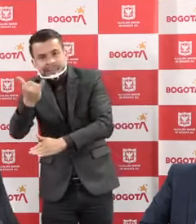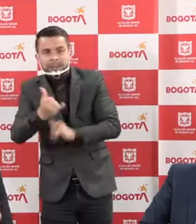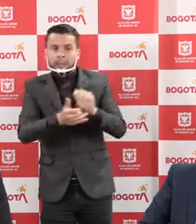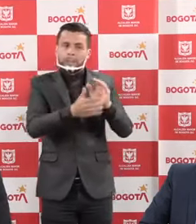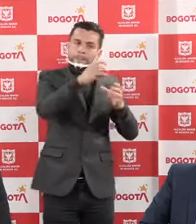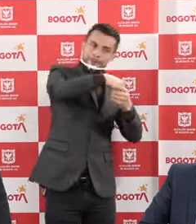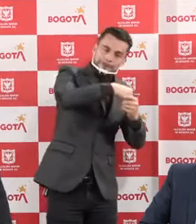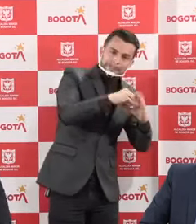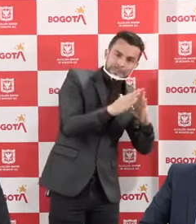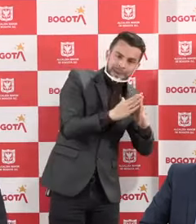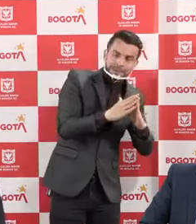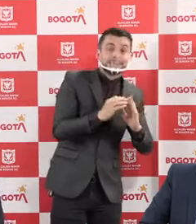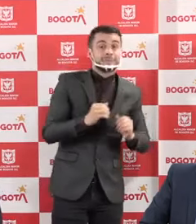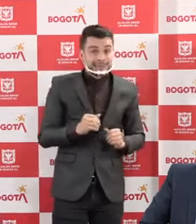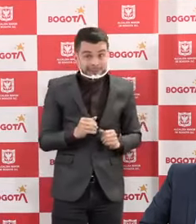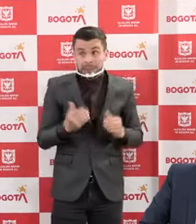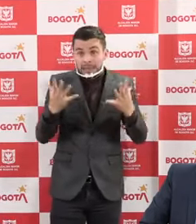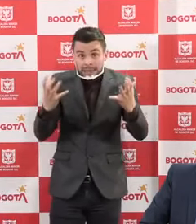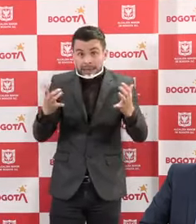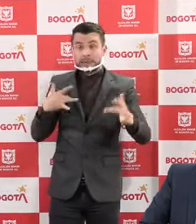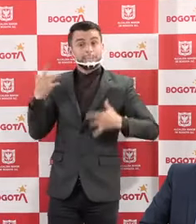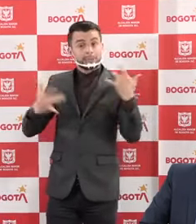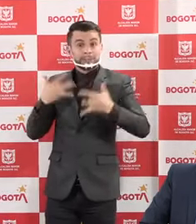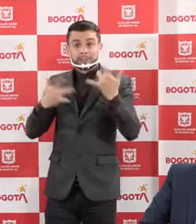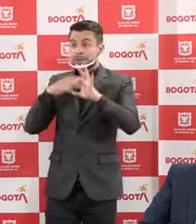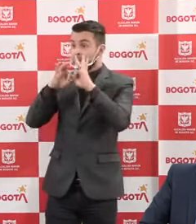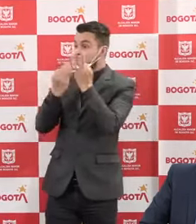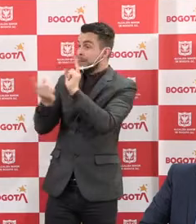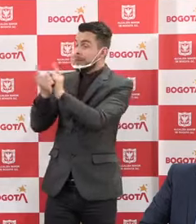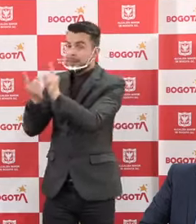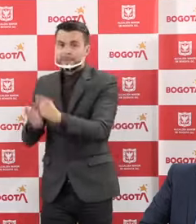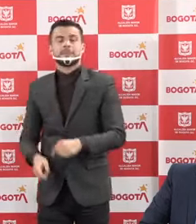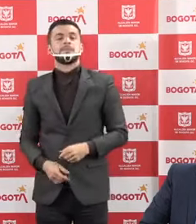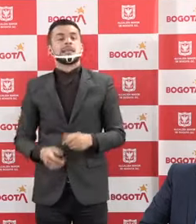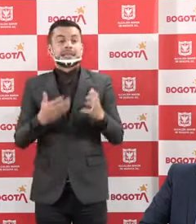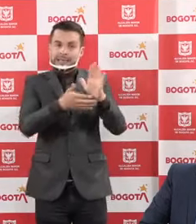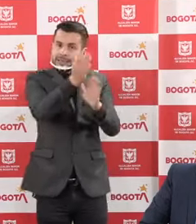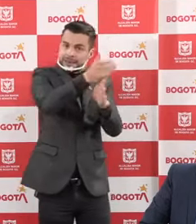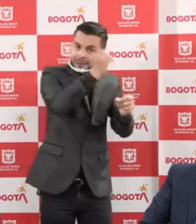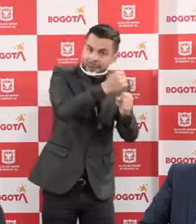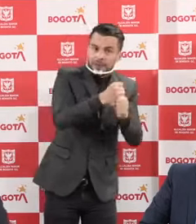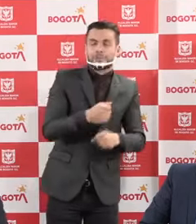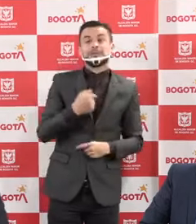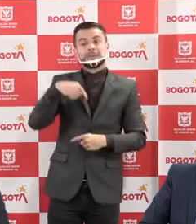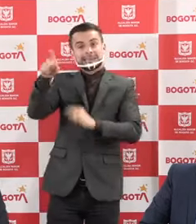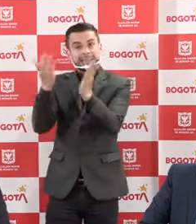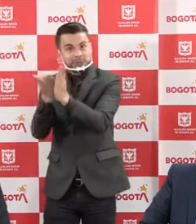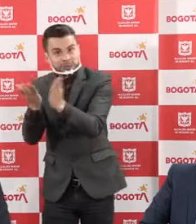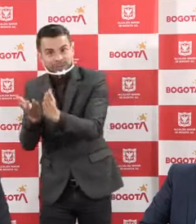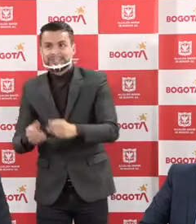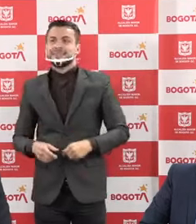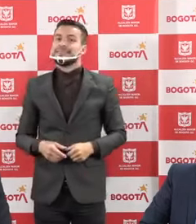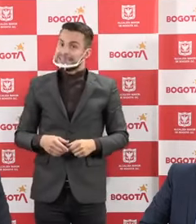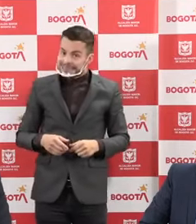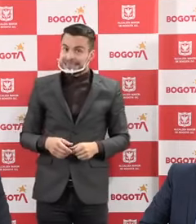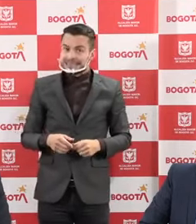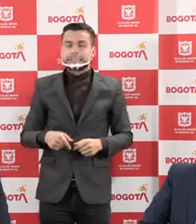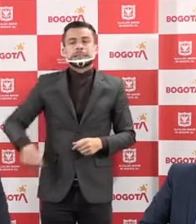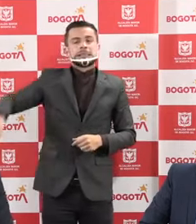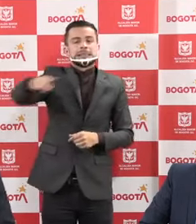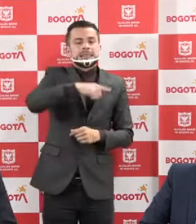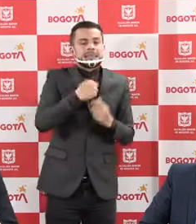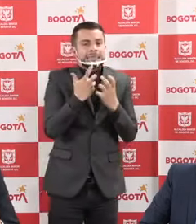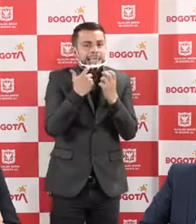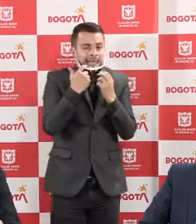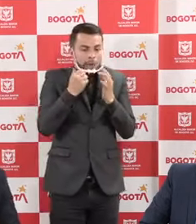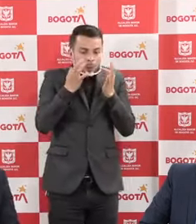educativa y reencuentro familiar y social cuidarnos todos es fundamental para que esto funcione hasta el mes de diciembre